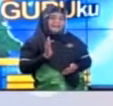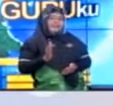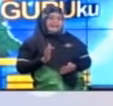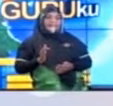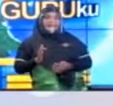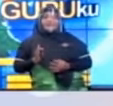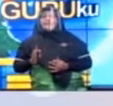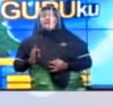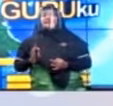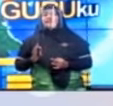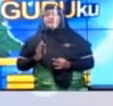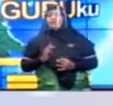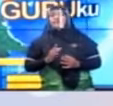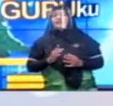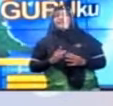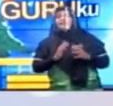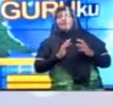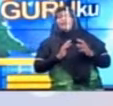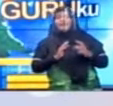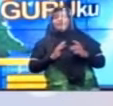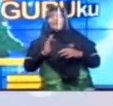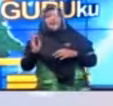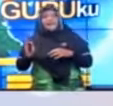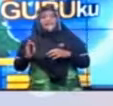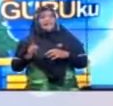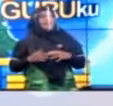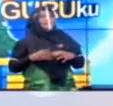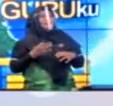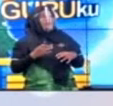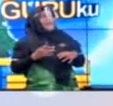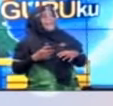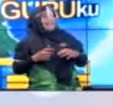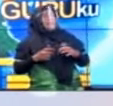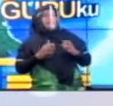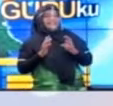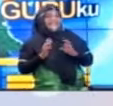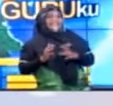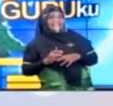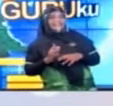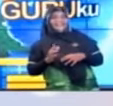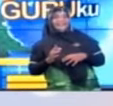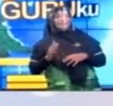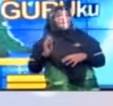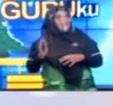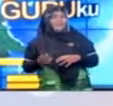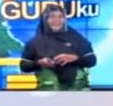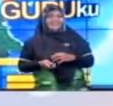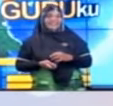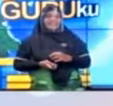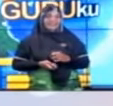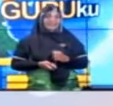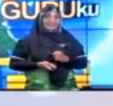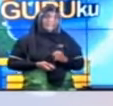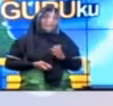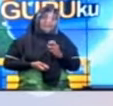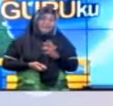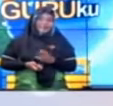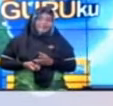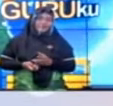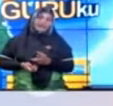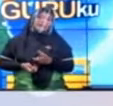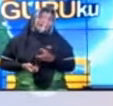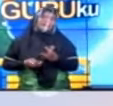gambar yang pertama, ini gerak dominannya ada gerakan tolakan atau menolak atau yang seringkali dikenal dengan tumpuan. Untuk